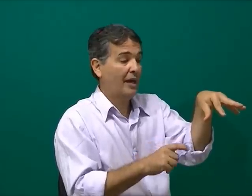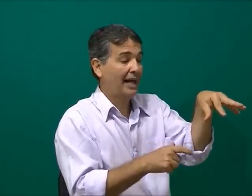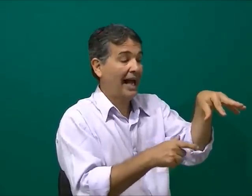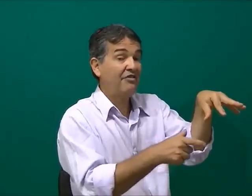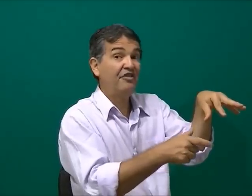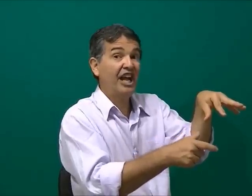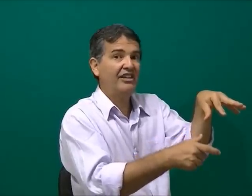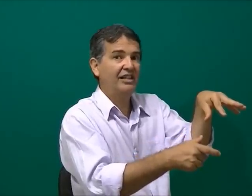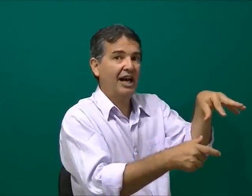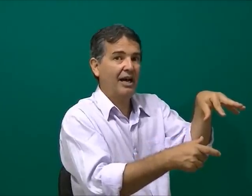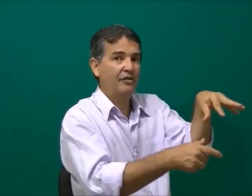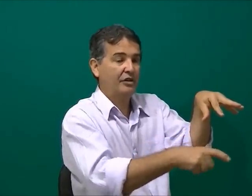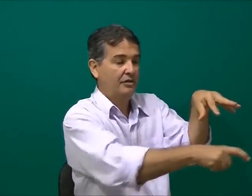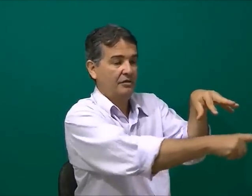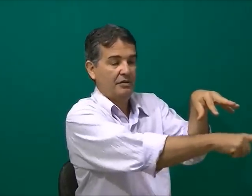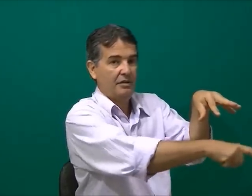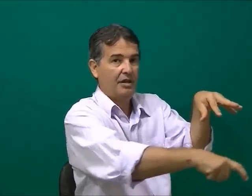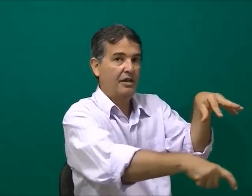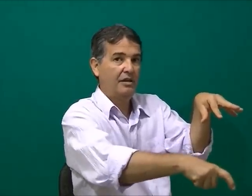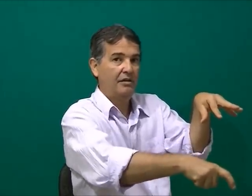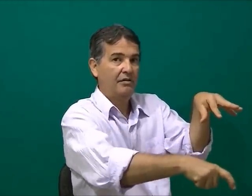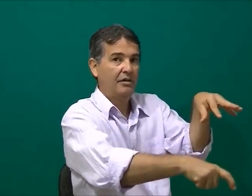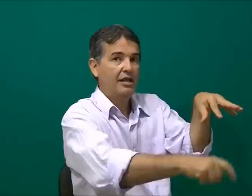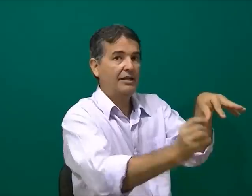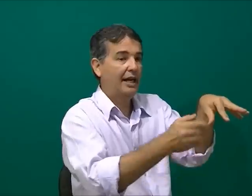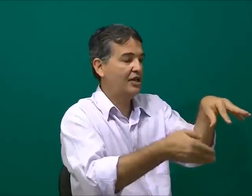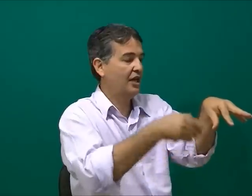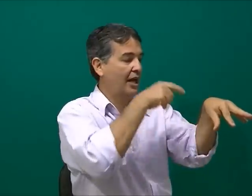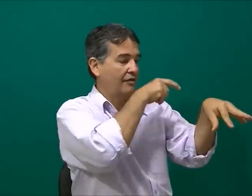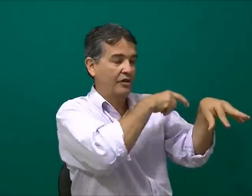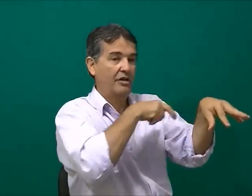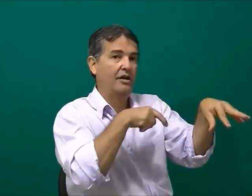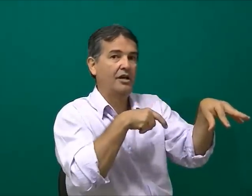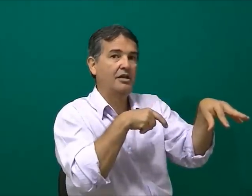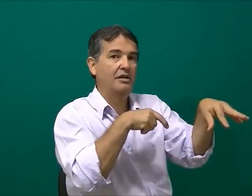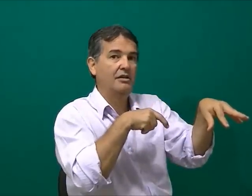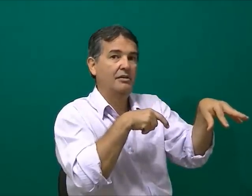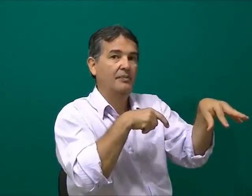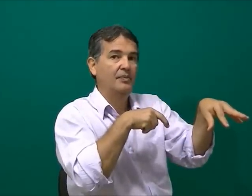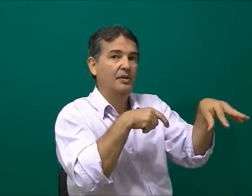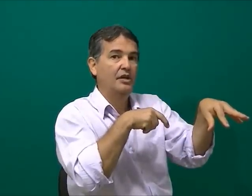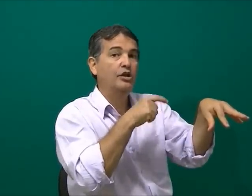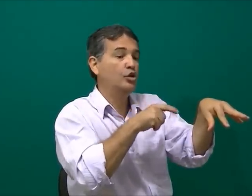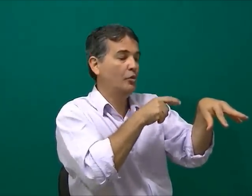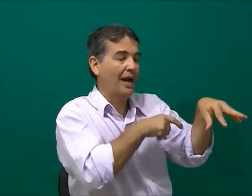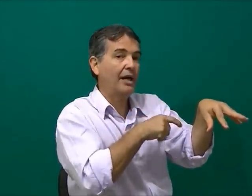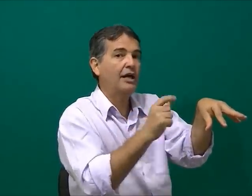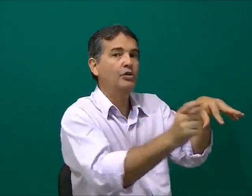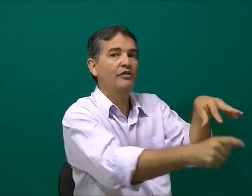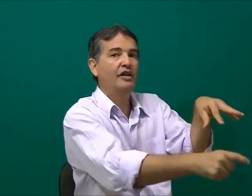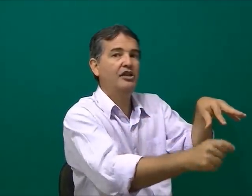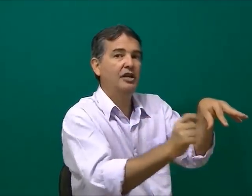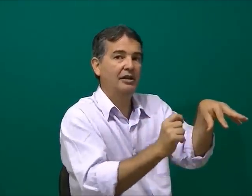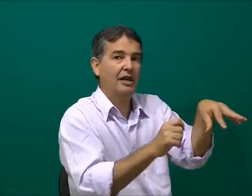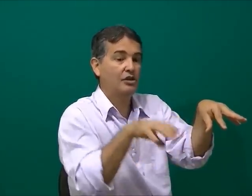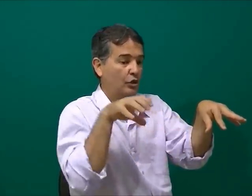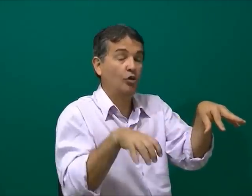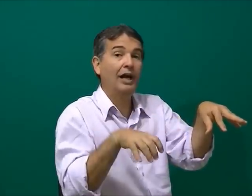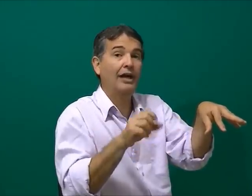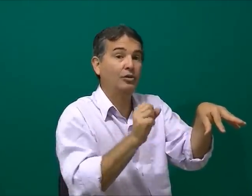marcar a frente da árvore? Aqui. E atrás da árvore? Aqui. Então eu estou marcando a frente e atrás, de um lado,